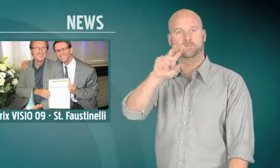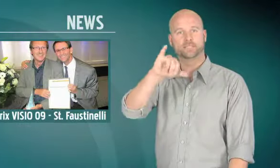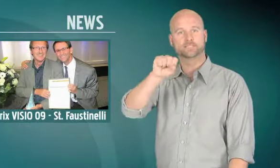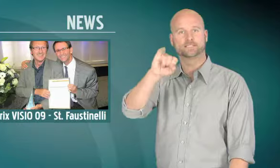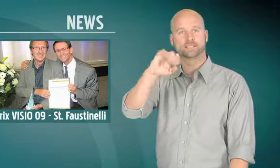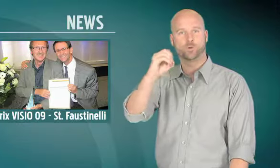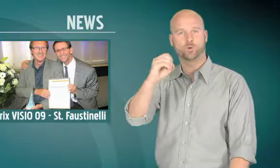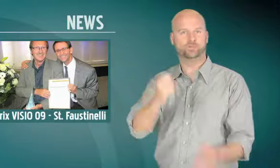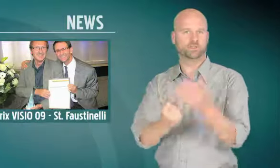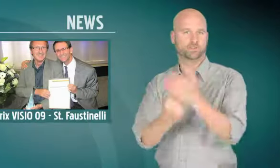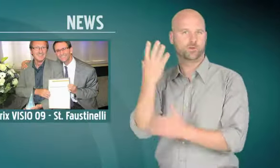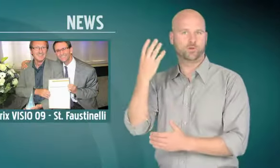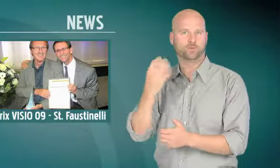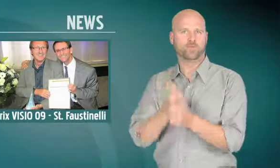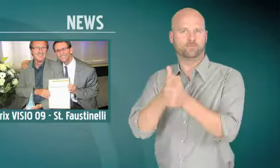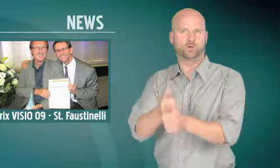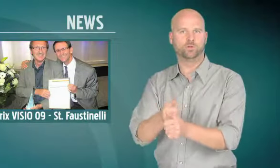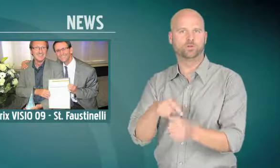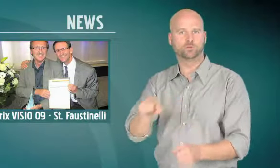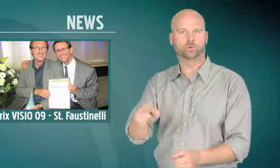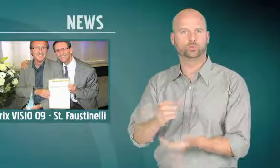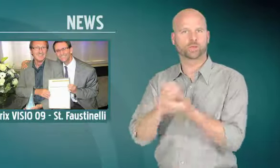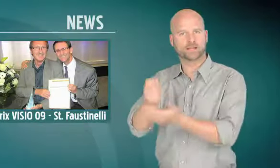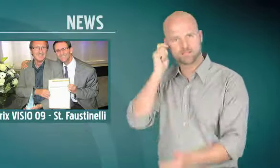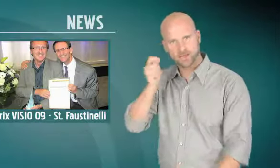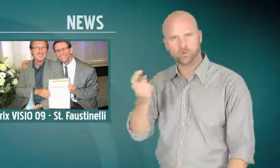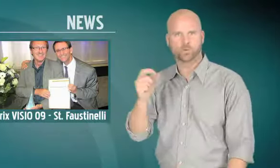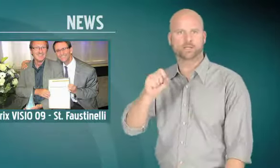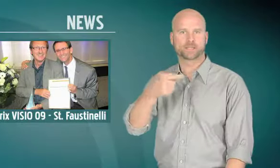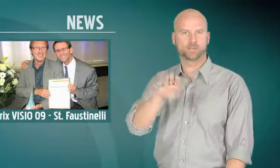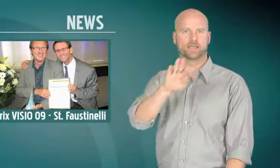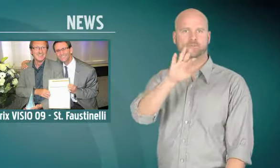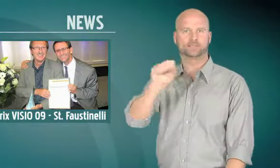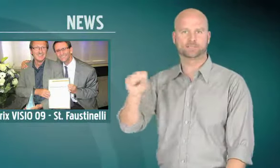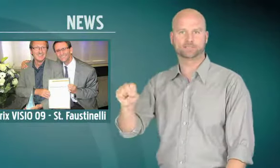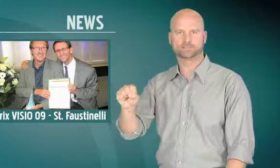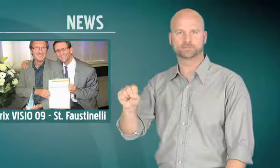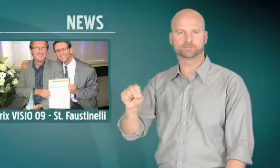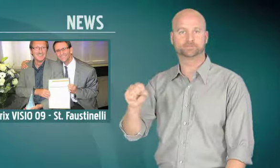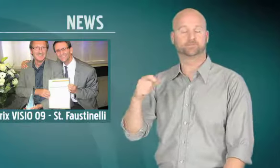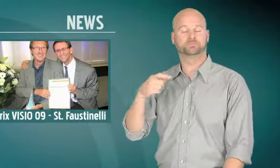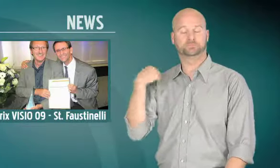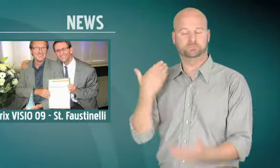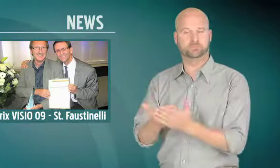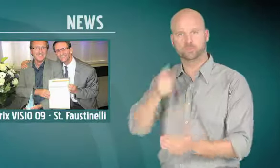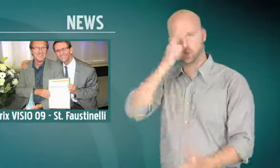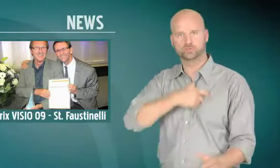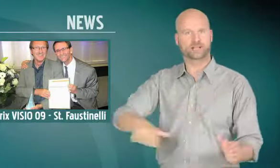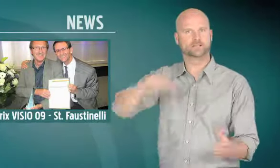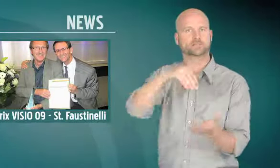Prävisio, ein Nachfolger für die Preisverleihung des SGB FSS. Bis anhin verlieh der SGB FSS in der Deutschschweiz den